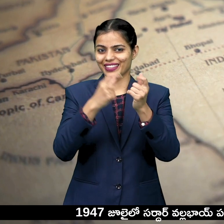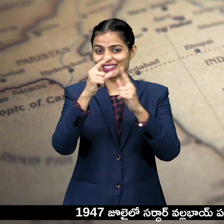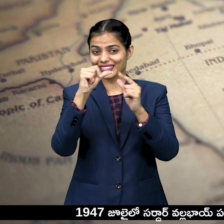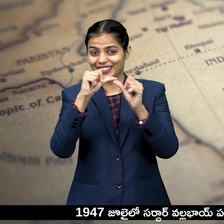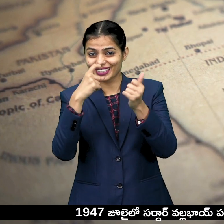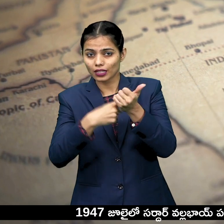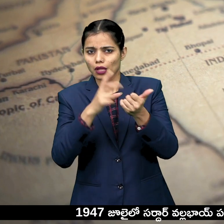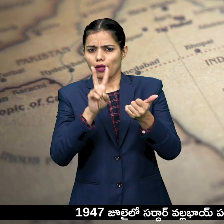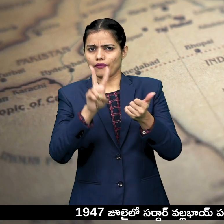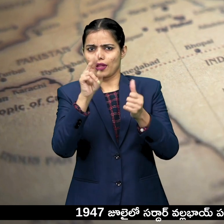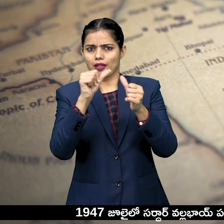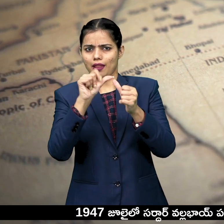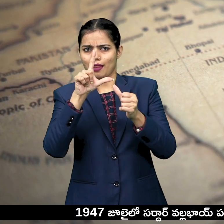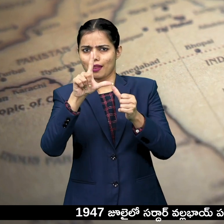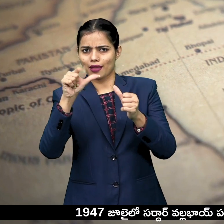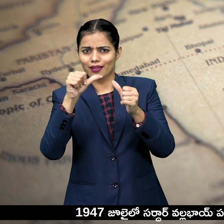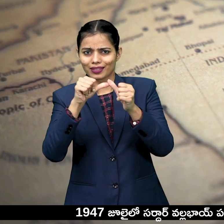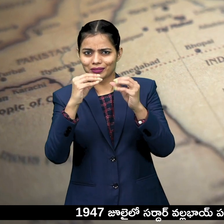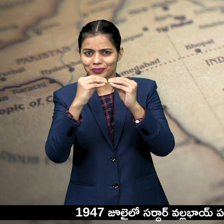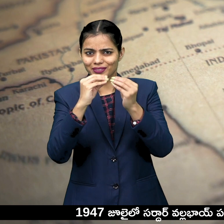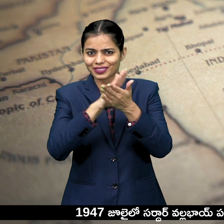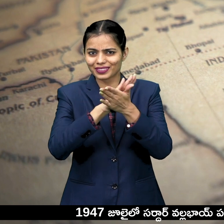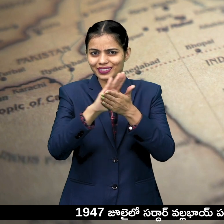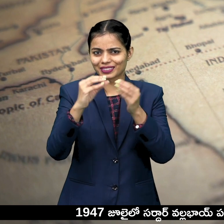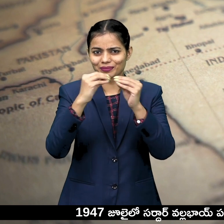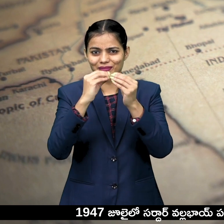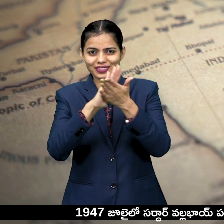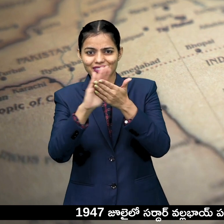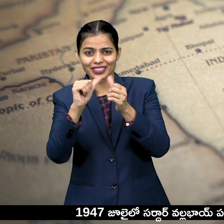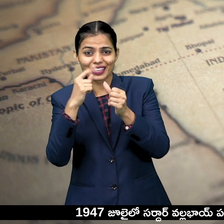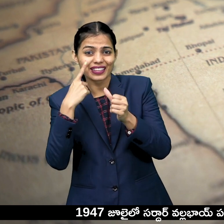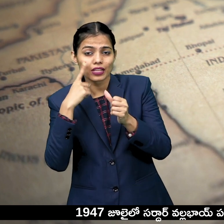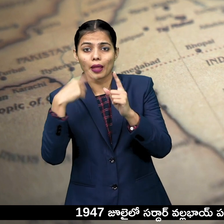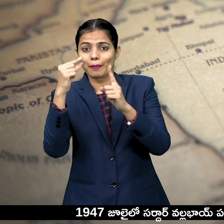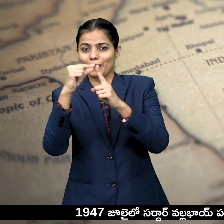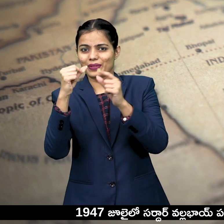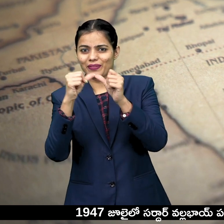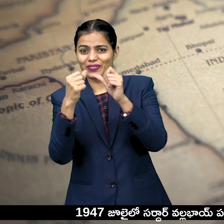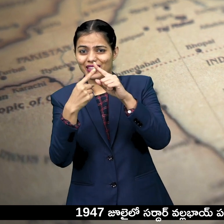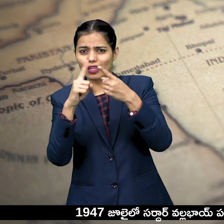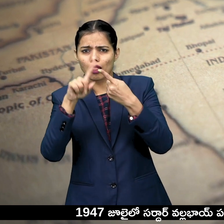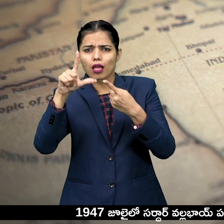1947లో సర్దార్ వల్లభాయ్ పటేల్ను ఈ విషయానికి ఇన్ఛార్జిగా నియమించారు.